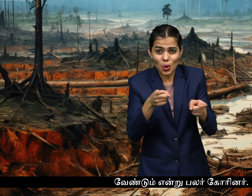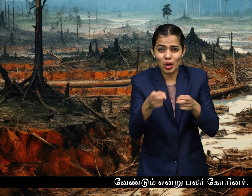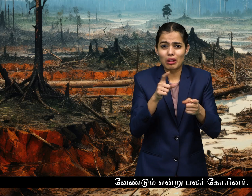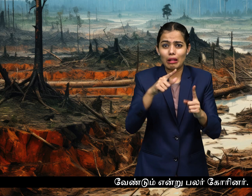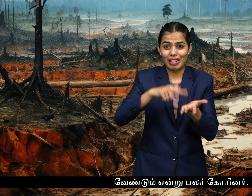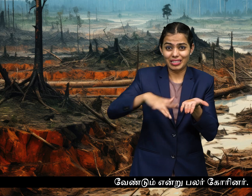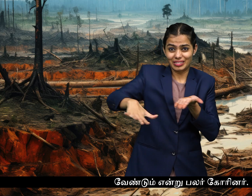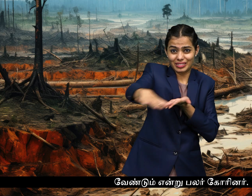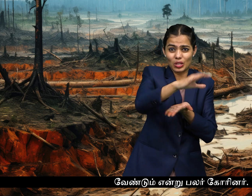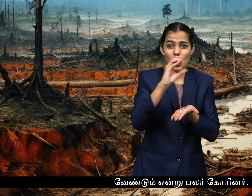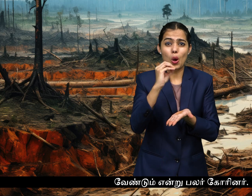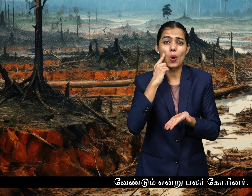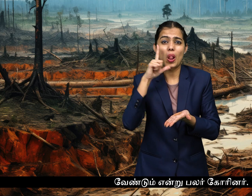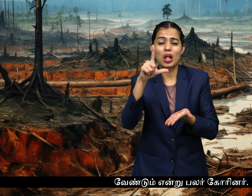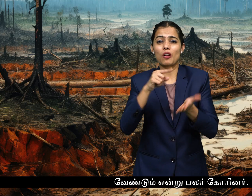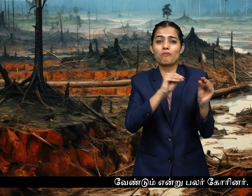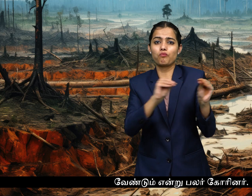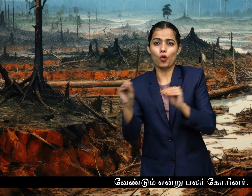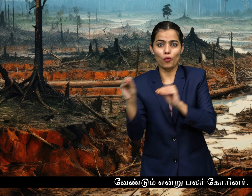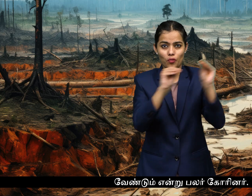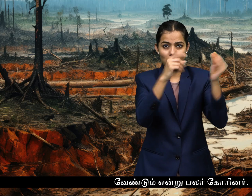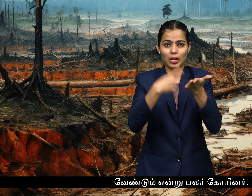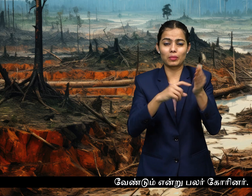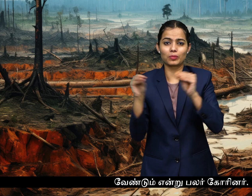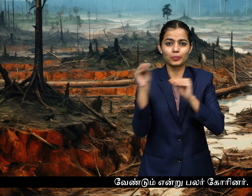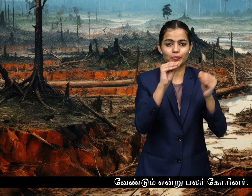கட்டுப்படுத்த வேண்டும் என்றும் பலர் கோரினர்.